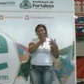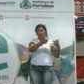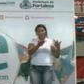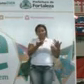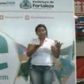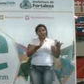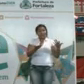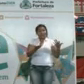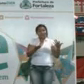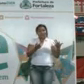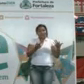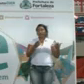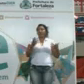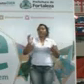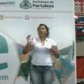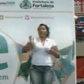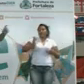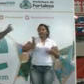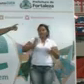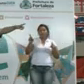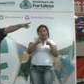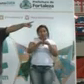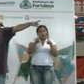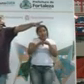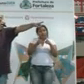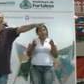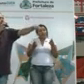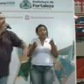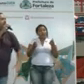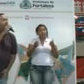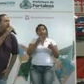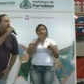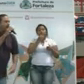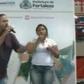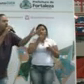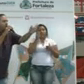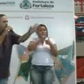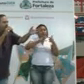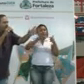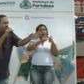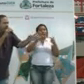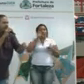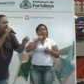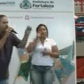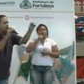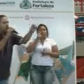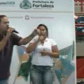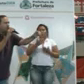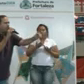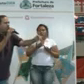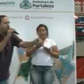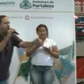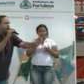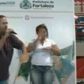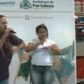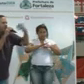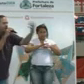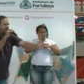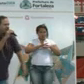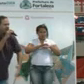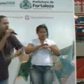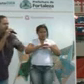feito animal, rico também. Qual é o problema da mulher do Miranda? Ela tem uma doença interessante, se chama ninfomania, é